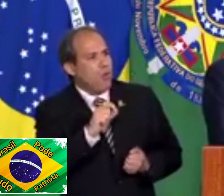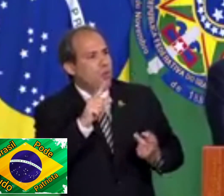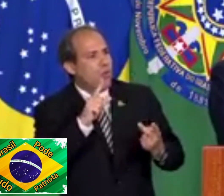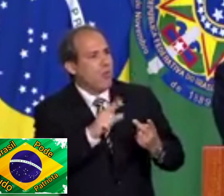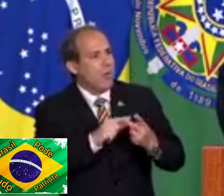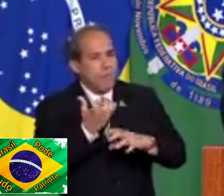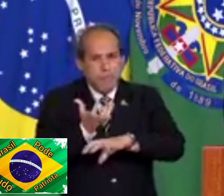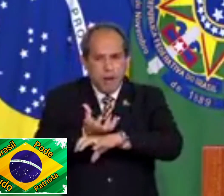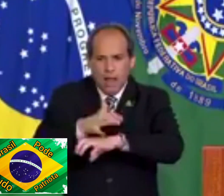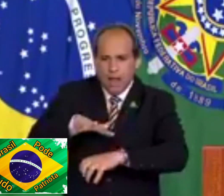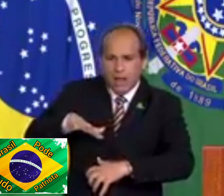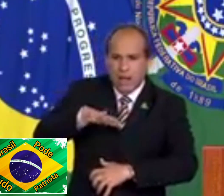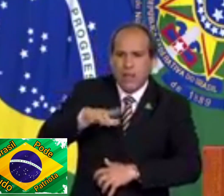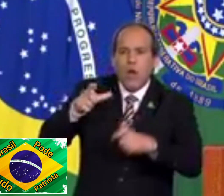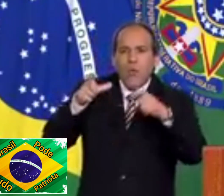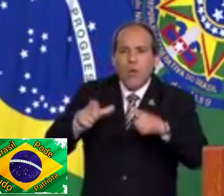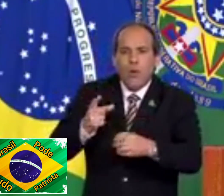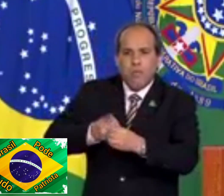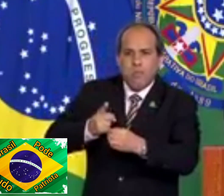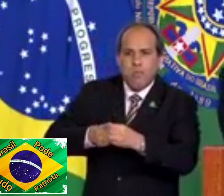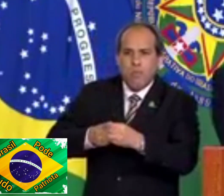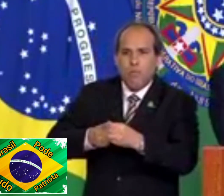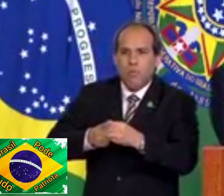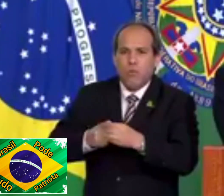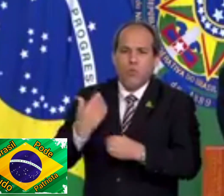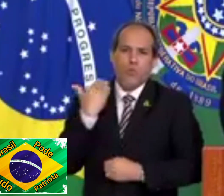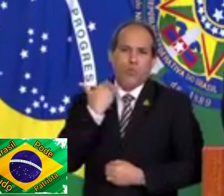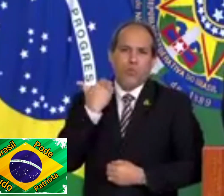Halfed, Juiz de Fora.